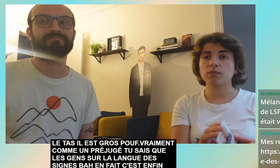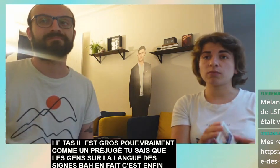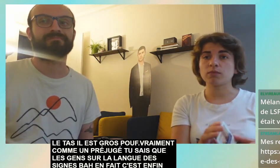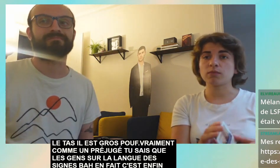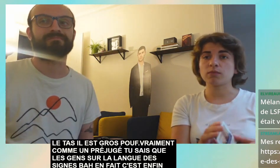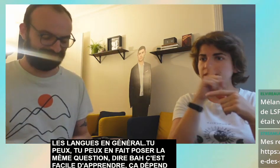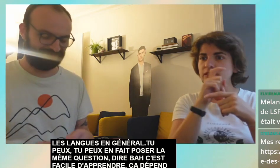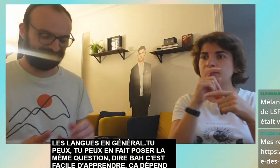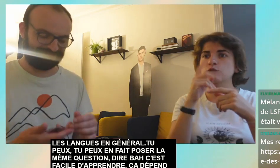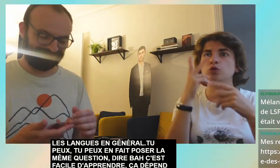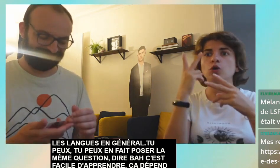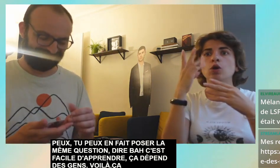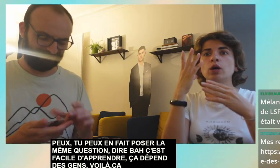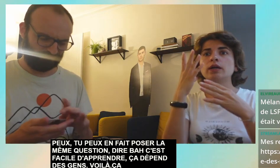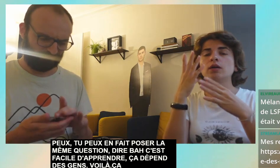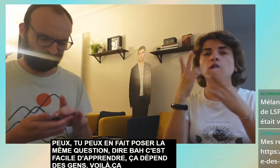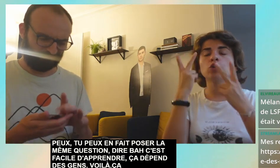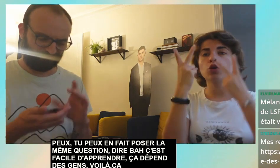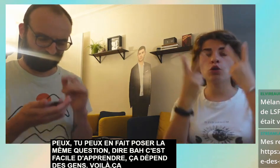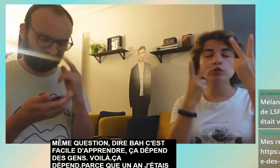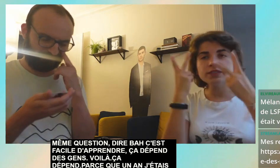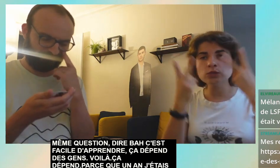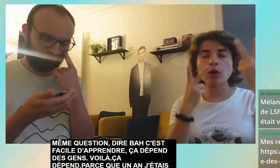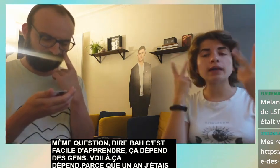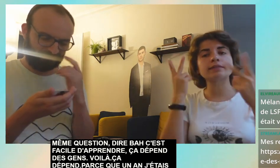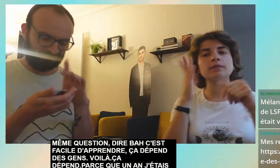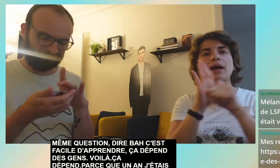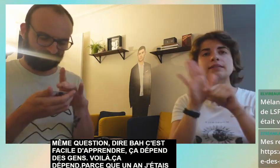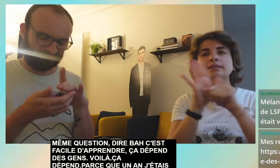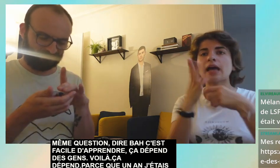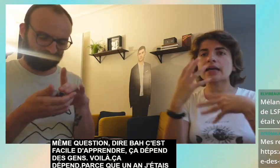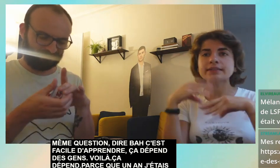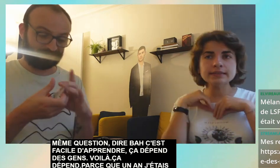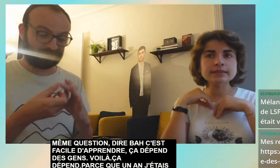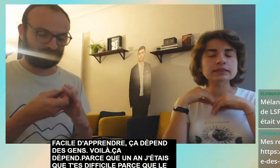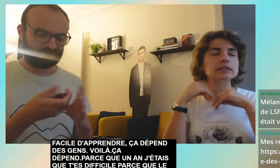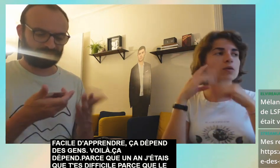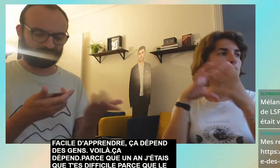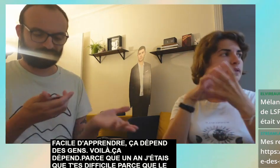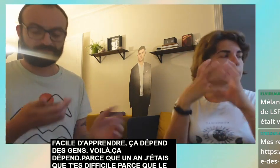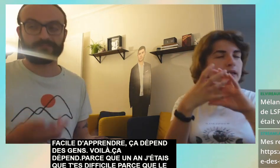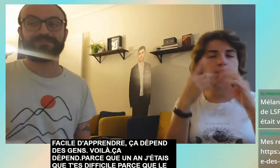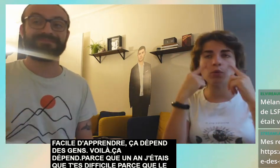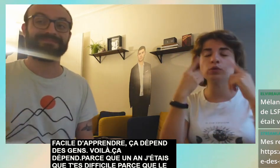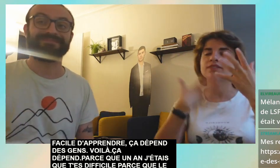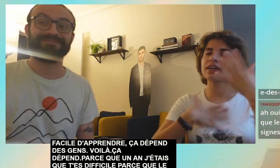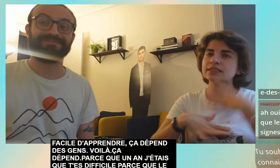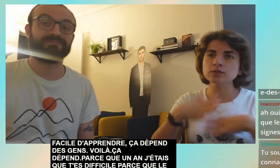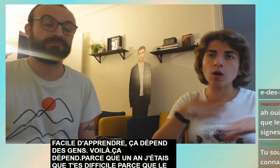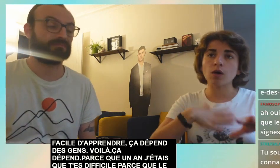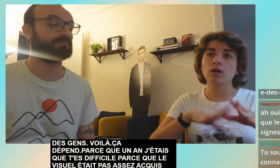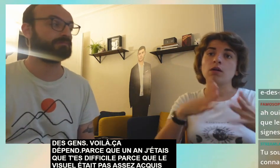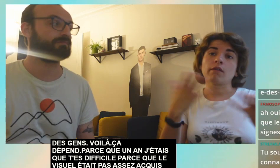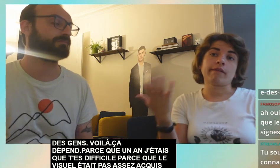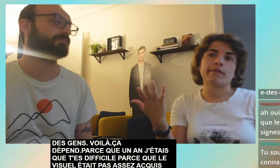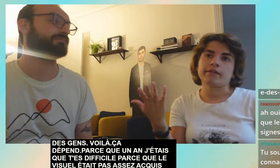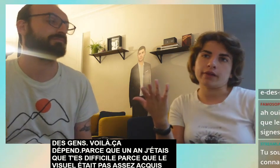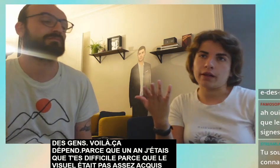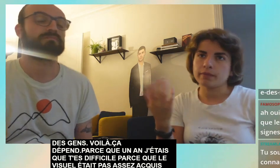que c'est difficile parce que le visuel, t'es pas assez assis, c'est compliqué, pour eux, t'es fatigant. Par